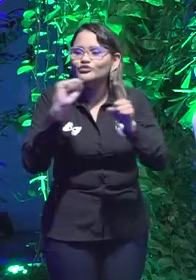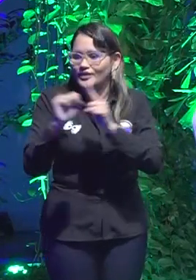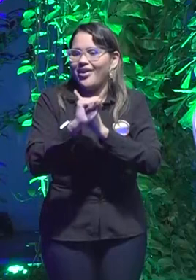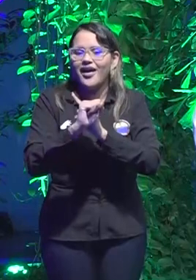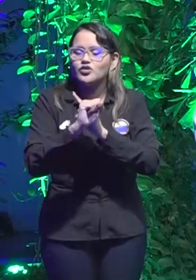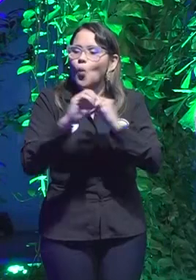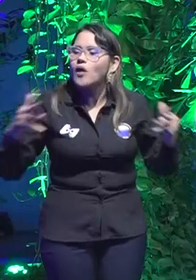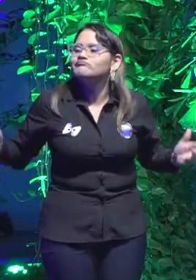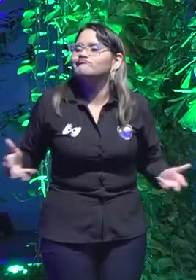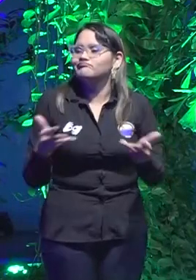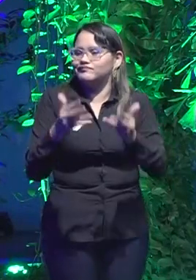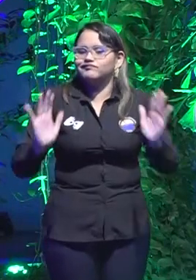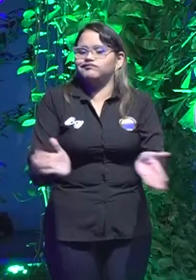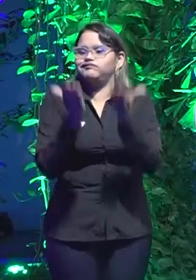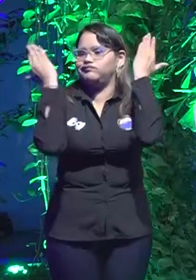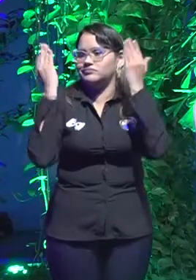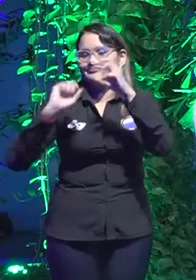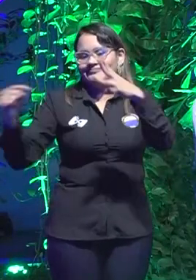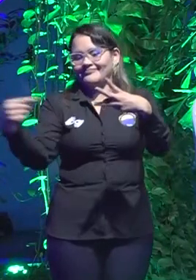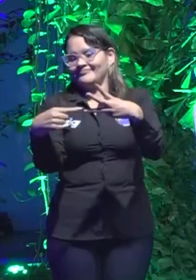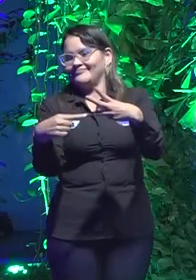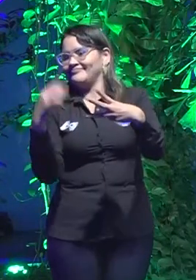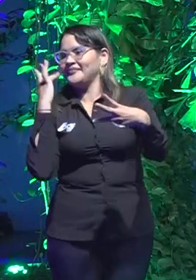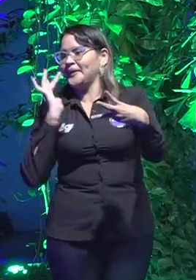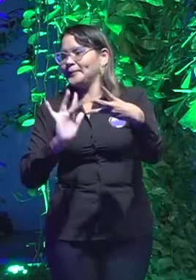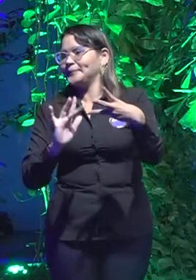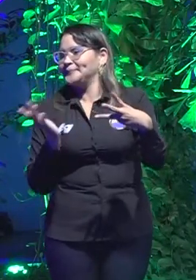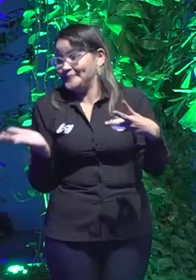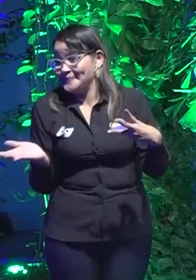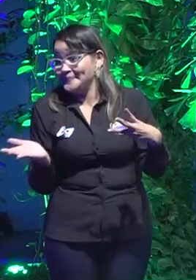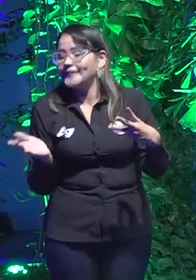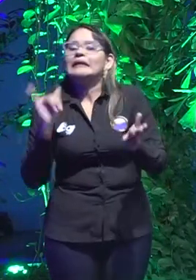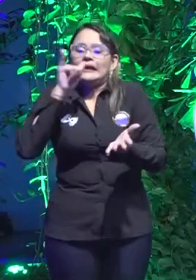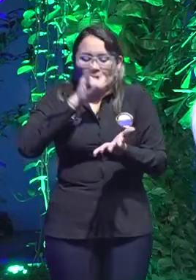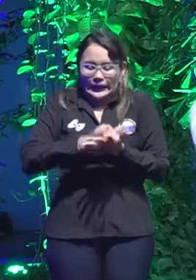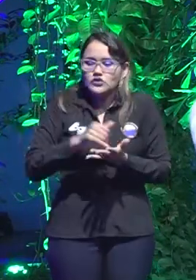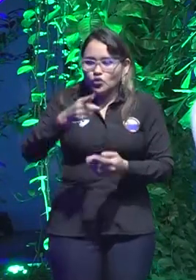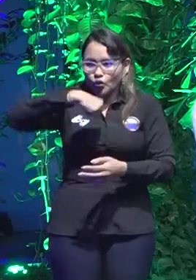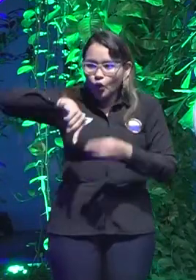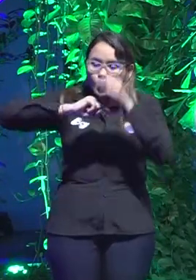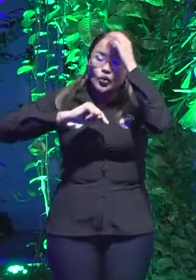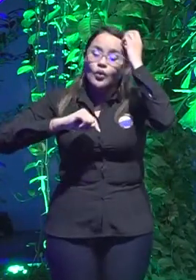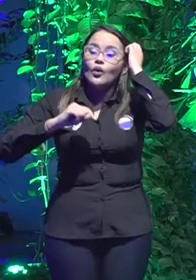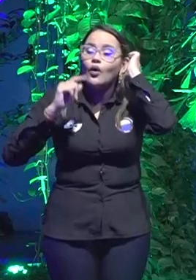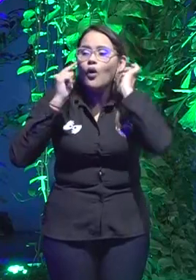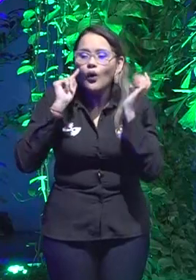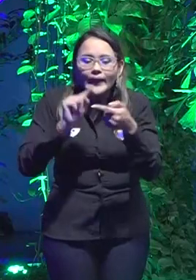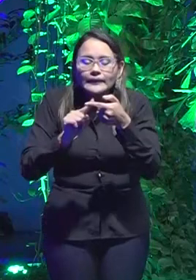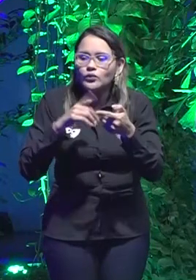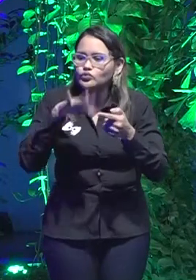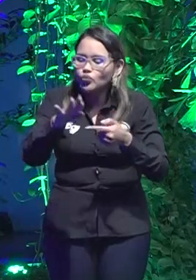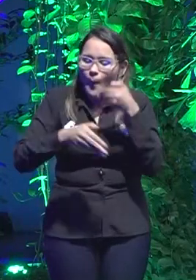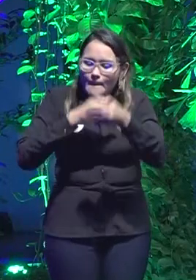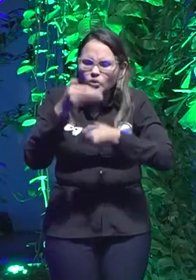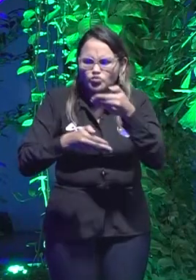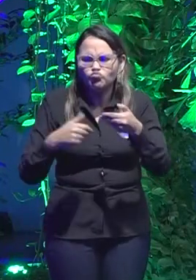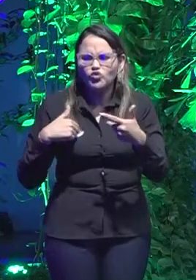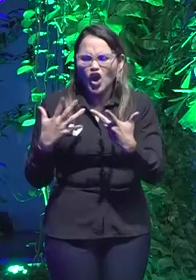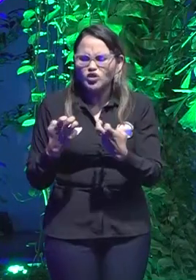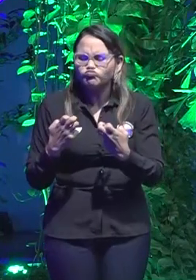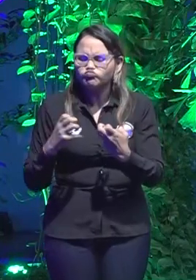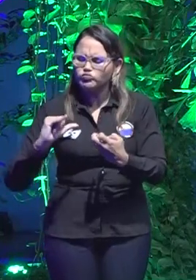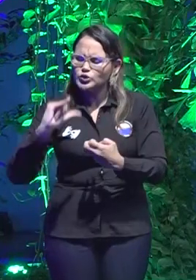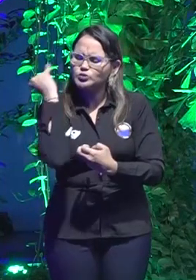misión. Y decidimos pues someternos a ese proceso como un conjunto de universidades en el mundo que hacen parte de esa red.